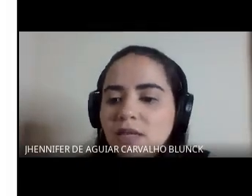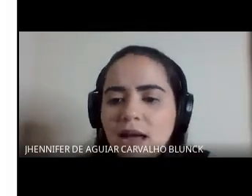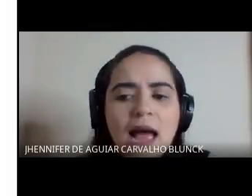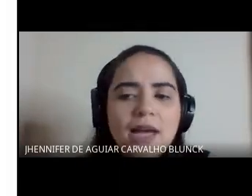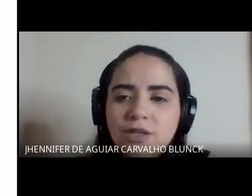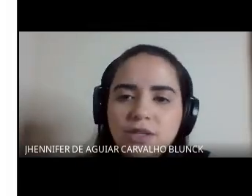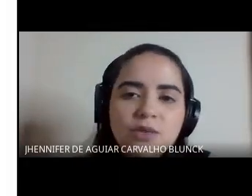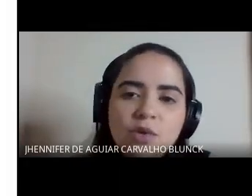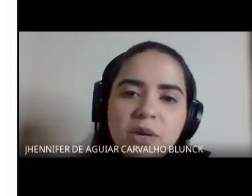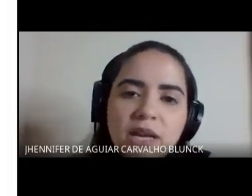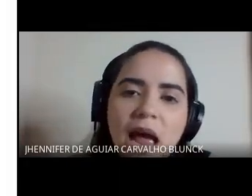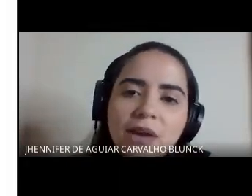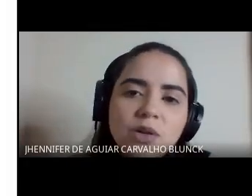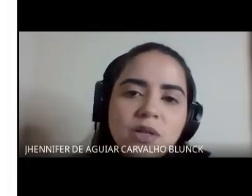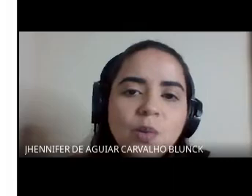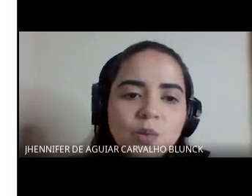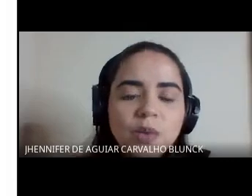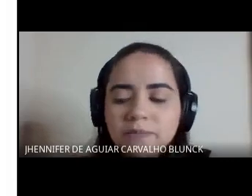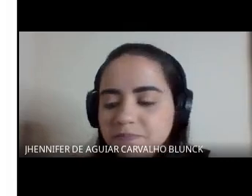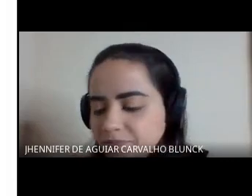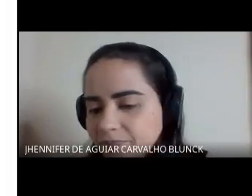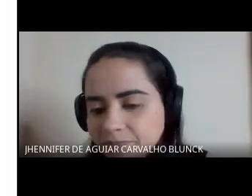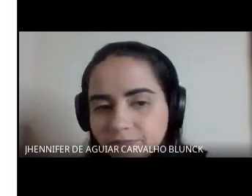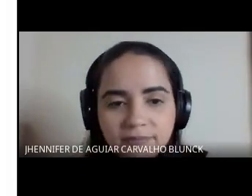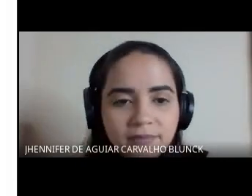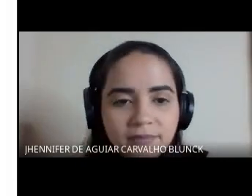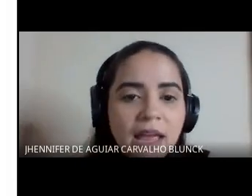a sociedade, sobre a nossa cultura.